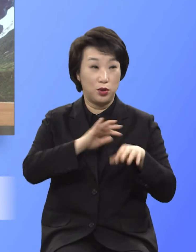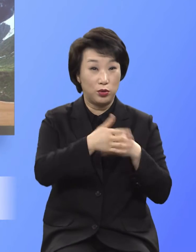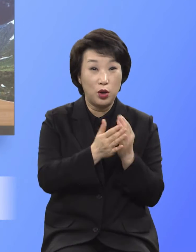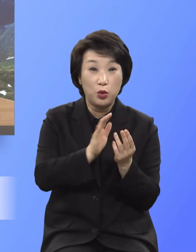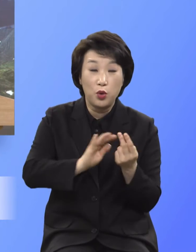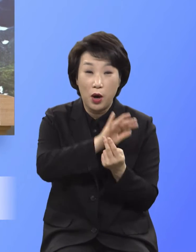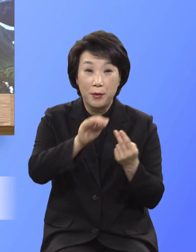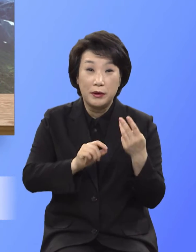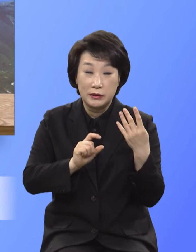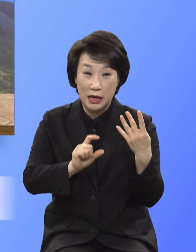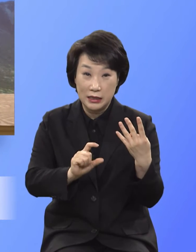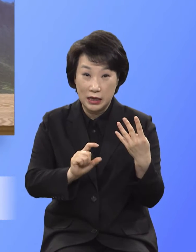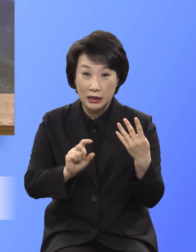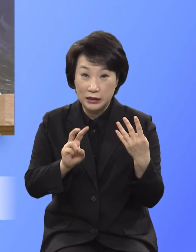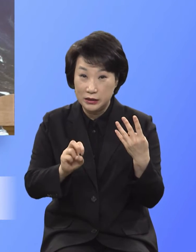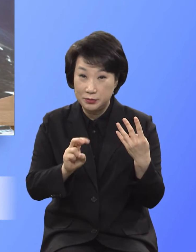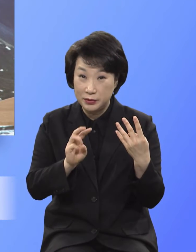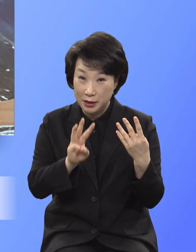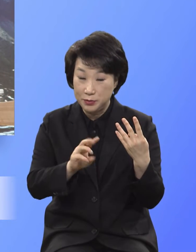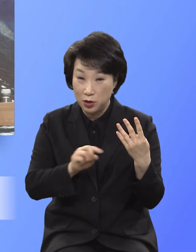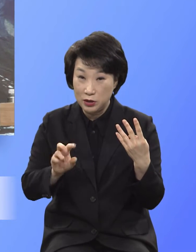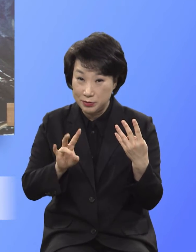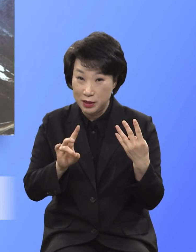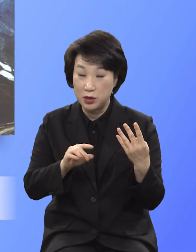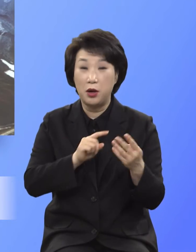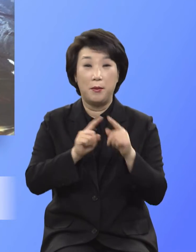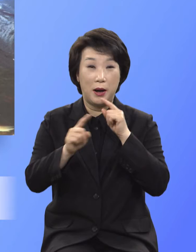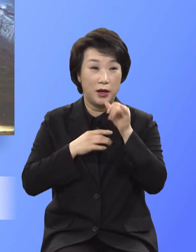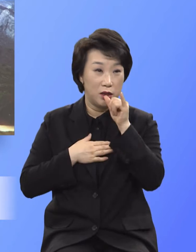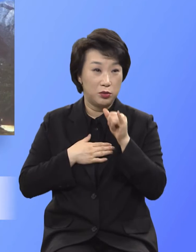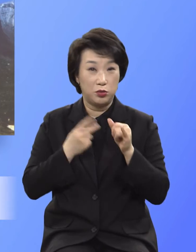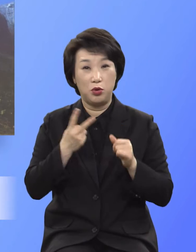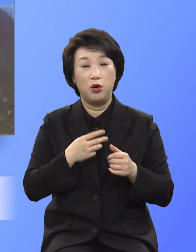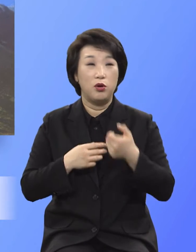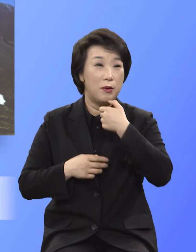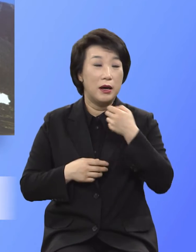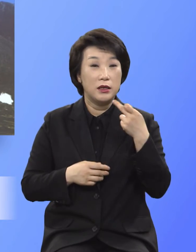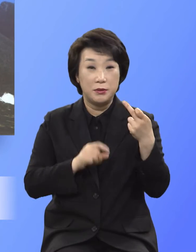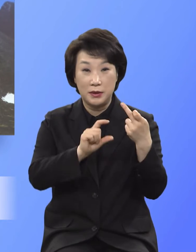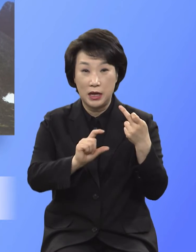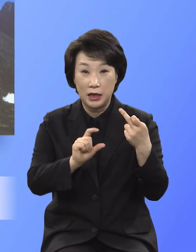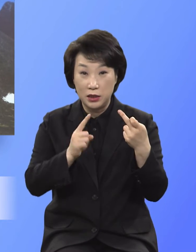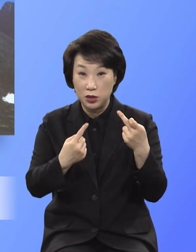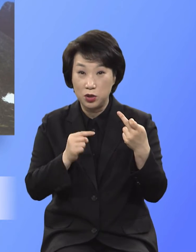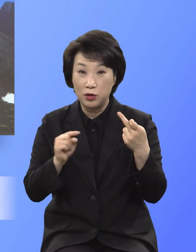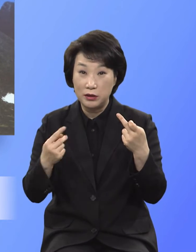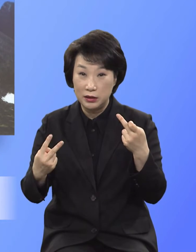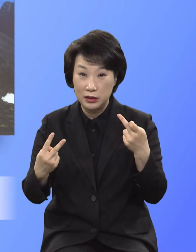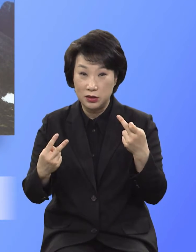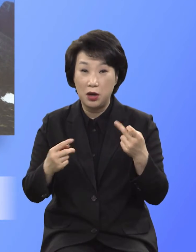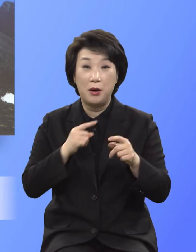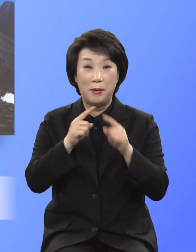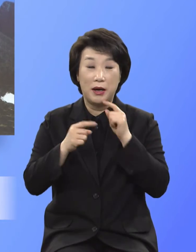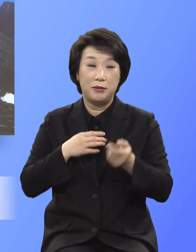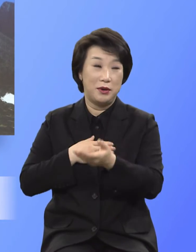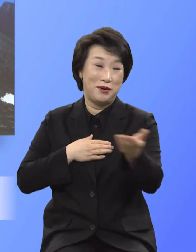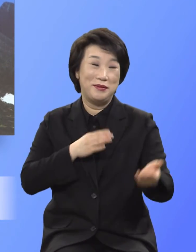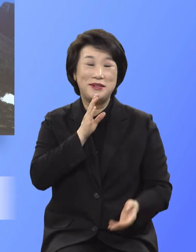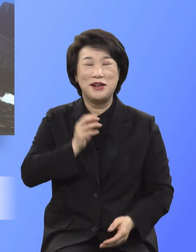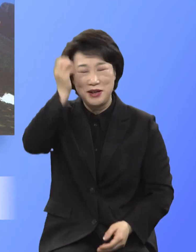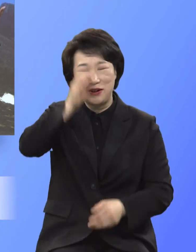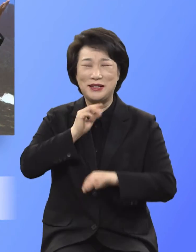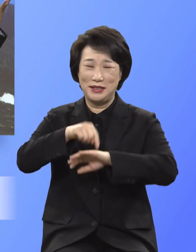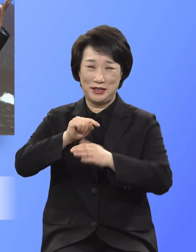요한복음 4장 23절로 24절의 말씀대로 로마서 12장 1절로 2절의 말씀대로 신령과